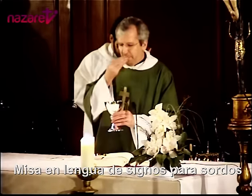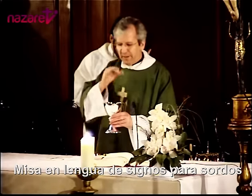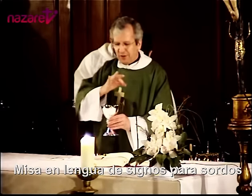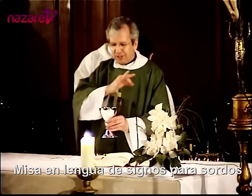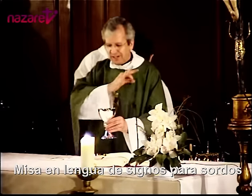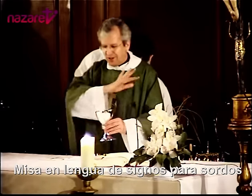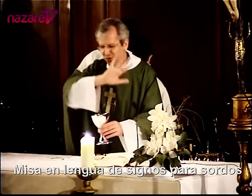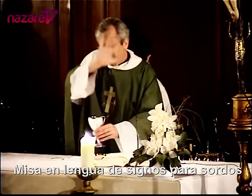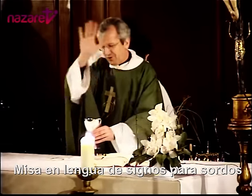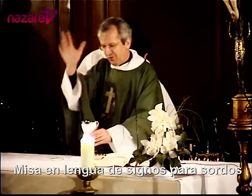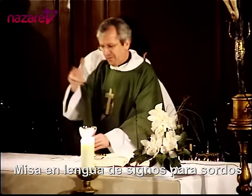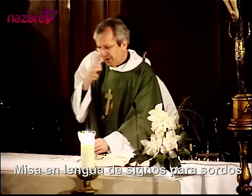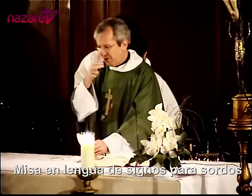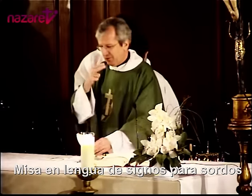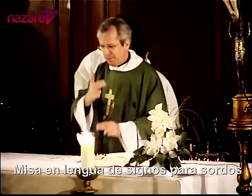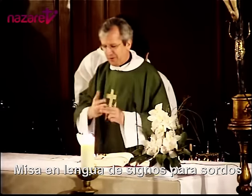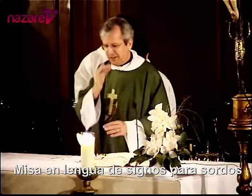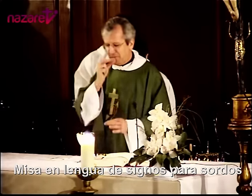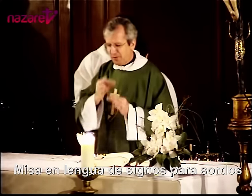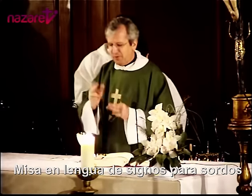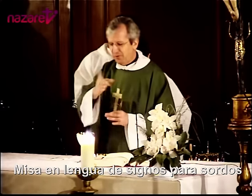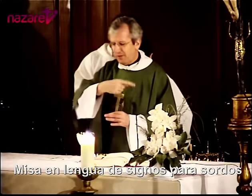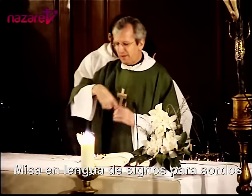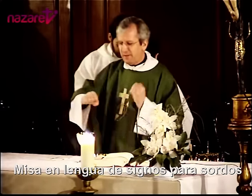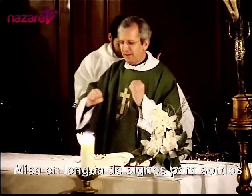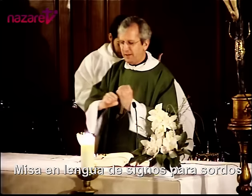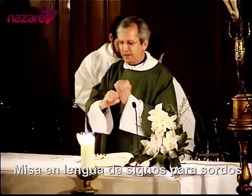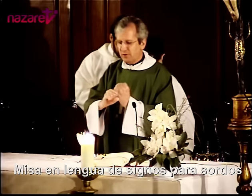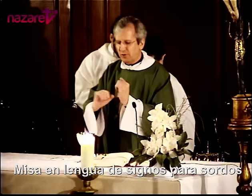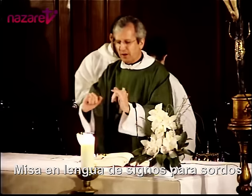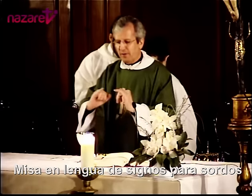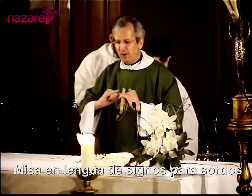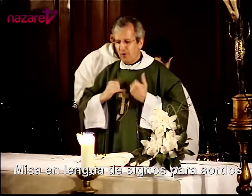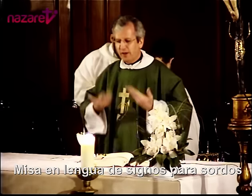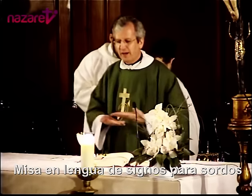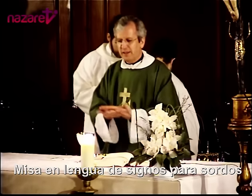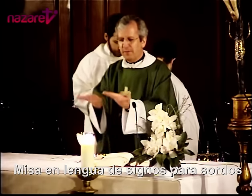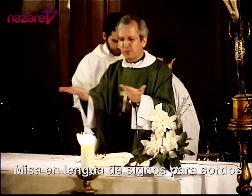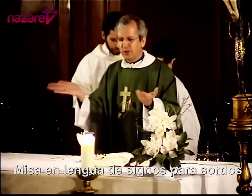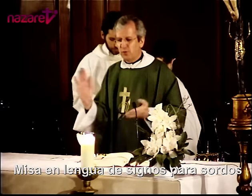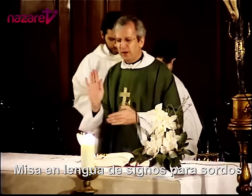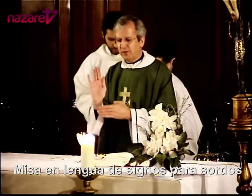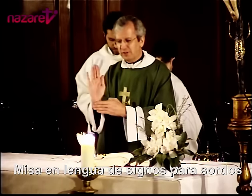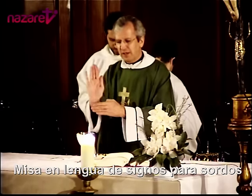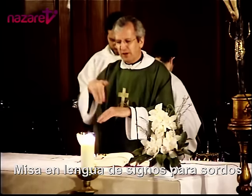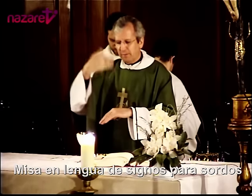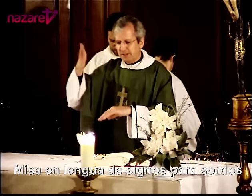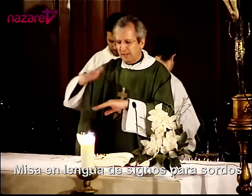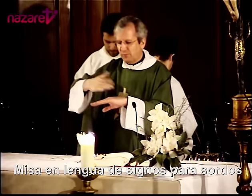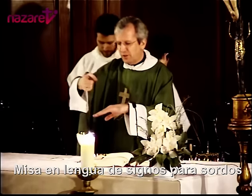Bendito sea, Señor Dios del universo, por este vino, fruto de la vid y de nuestro trabajo, que recibimos de tu generosidad y ahora te presentamos.